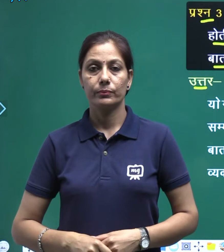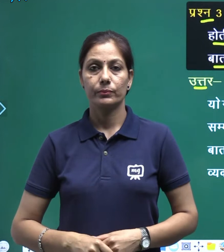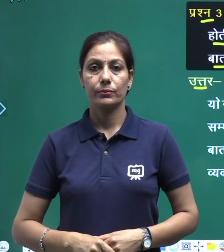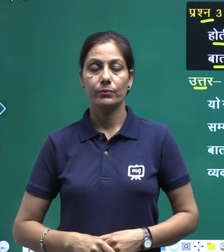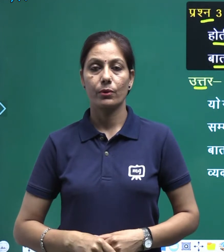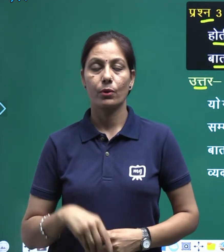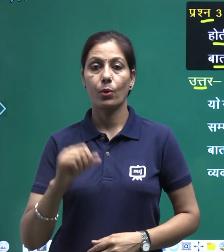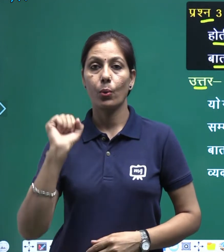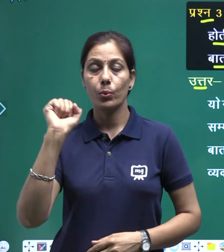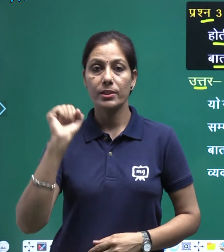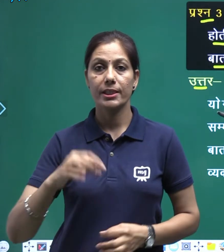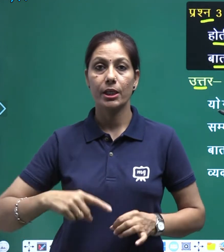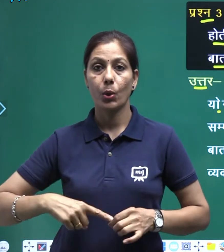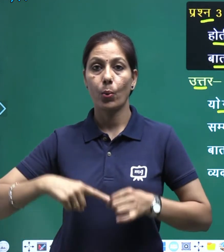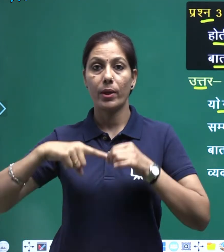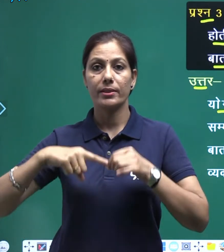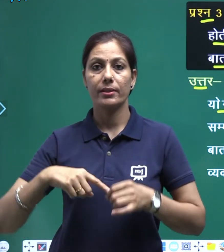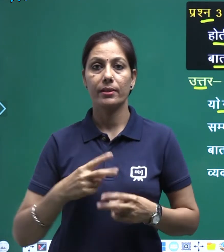उसकी योग्यता के लिए